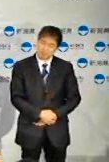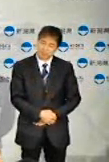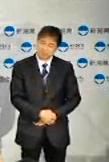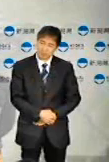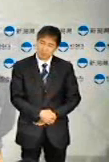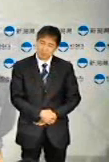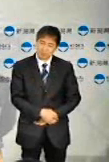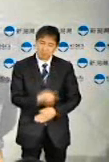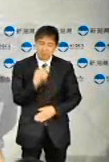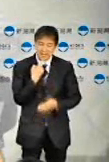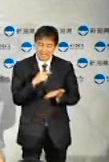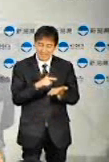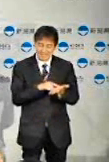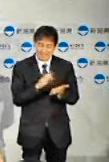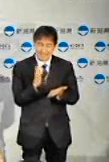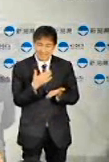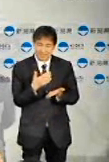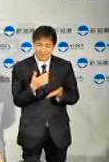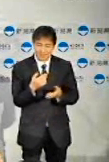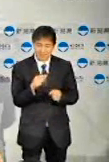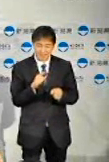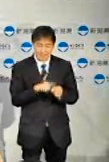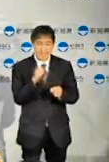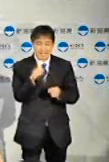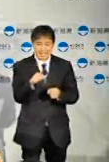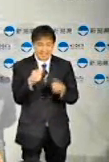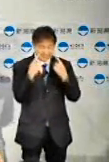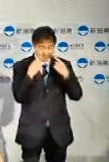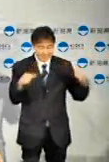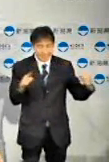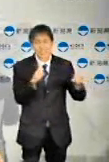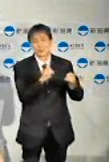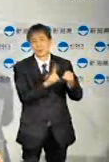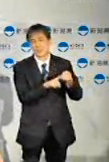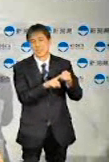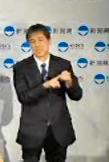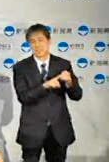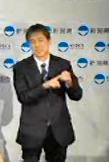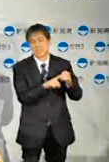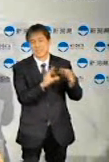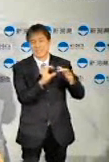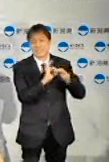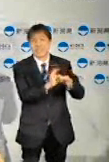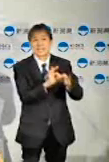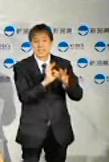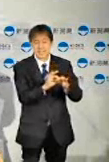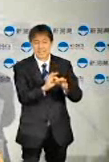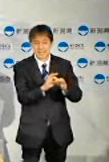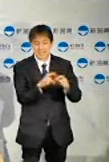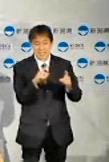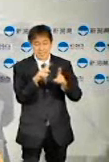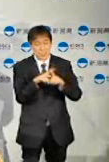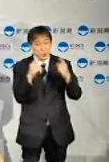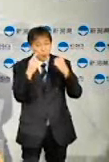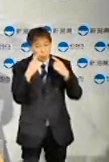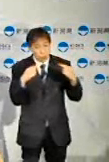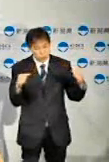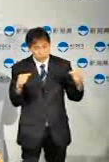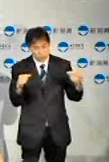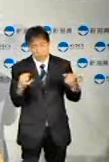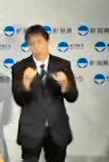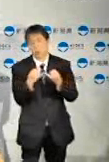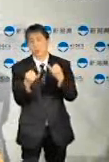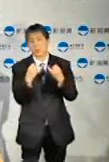すみません、安直ですけど、来年の辰年にちなめば昇竜のごとくということでしょうかね。